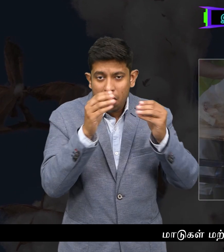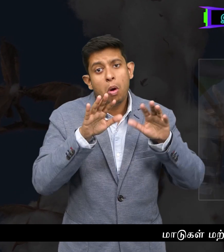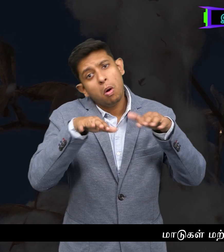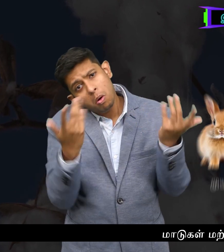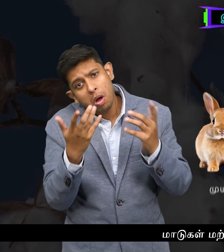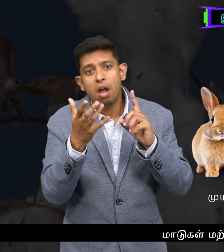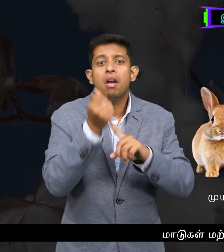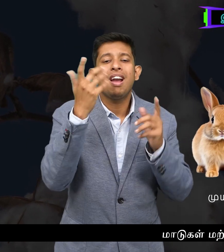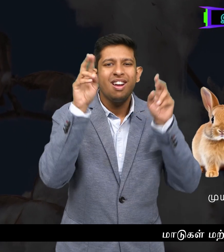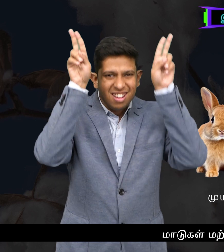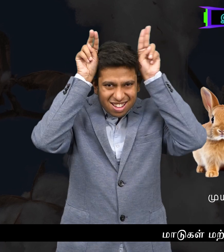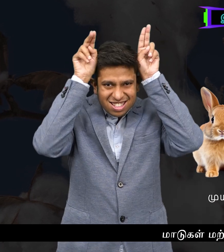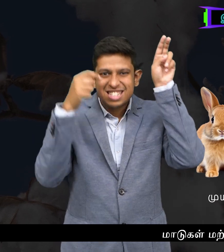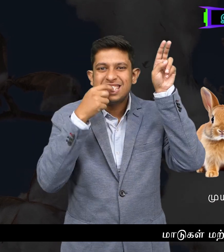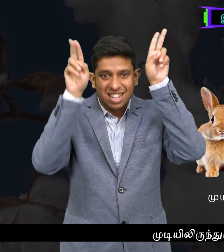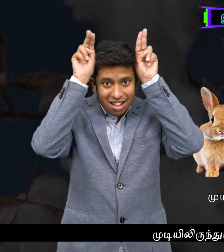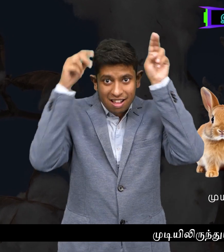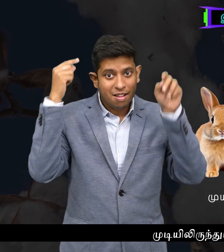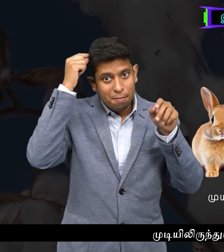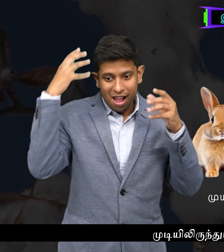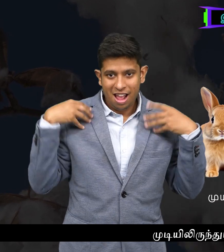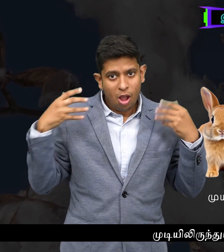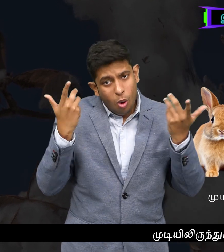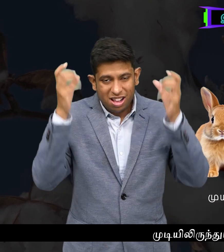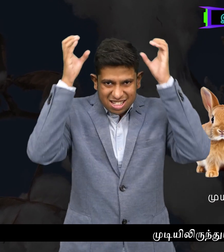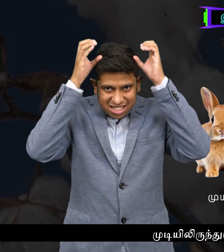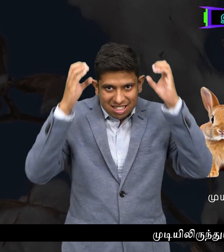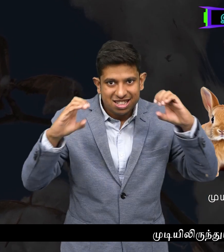மற்றும் ஒட்டகங்களின் முடியிலிருந்தும் எடுக்கப்படுகிறது.